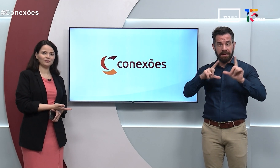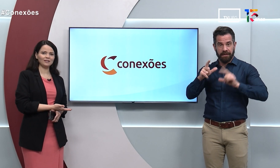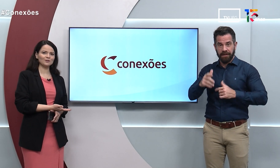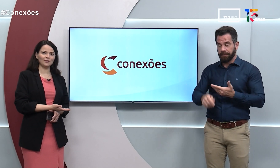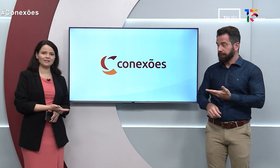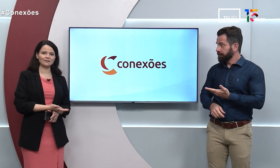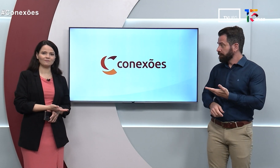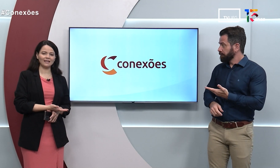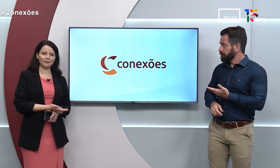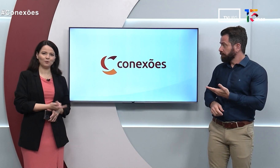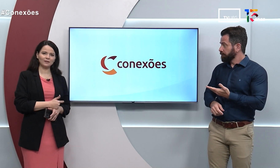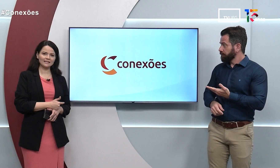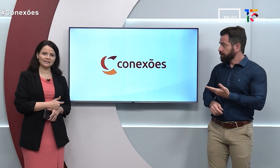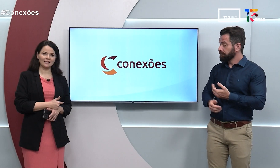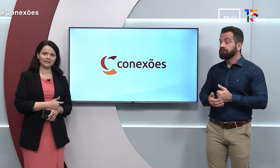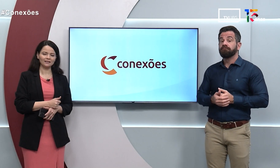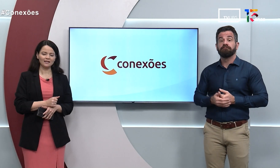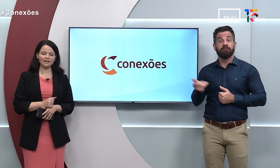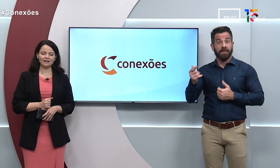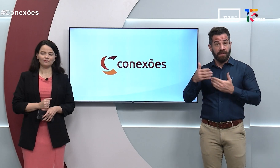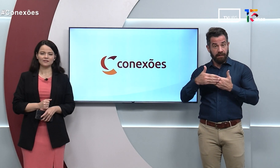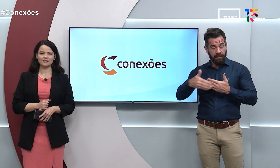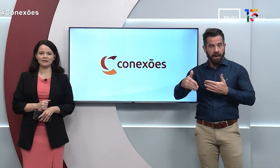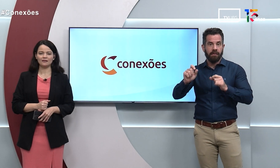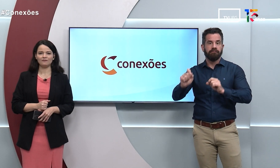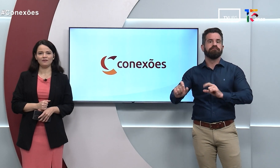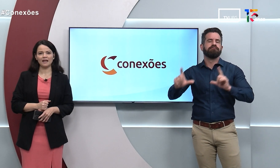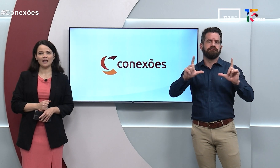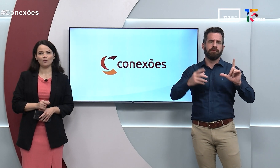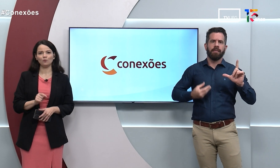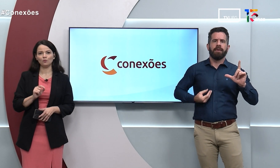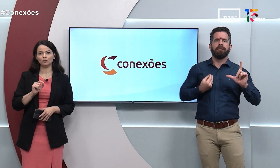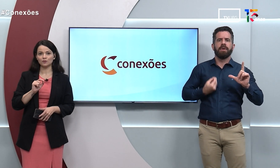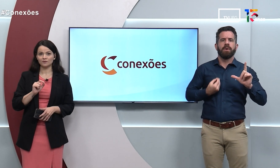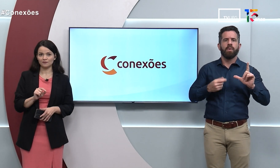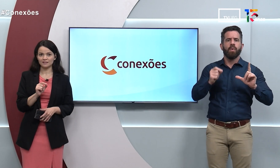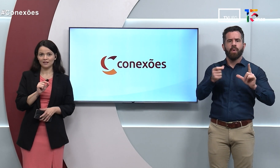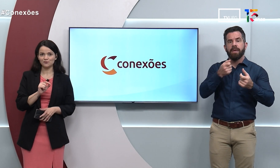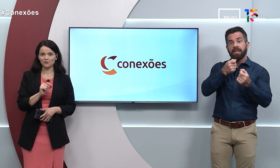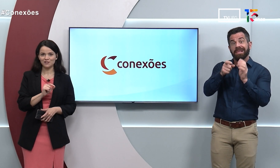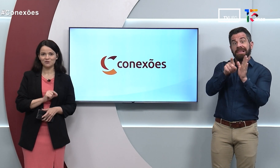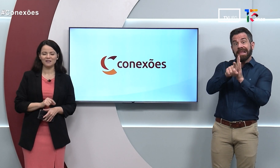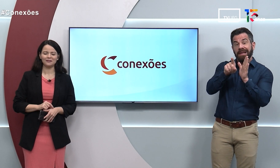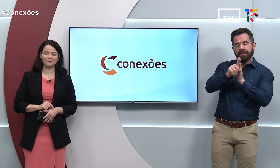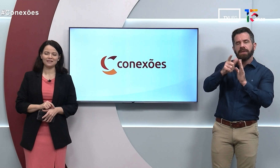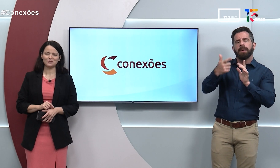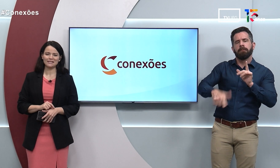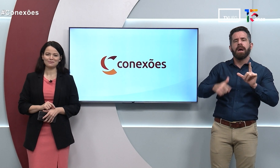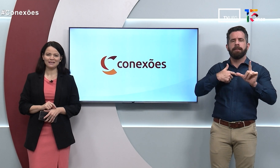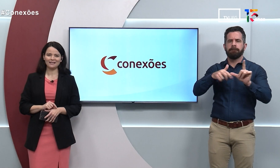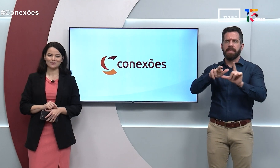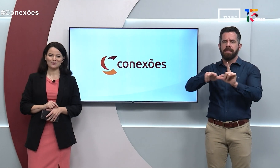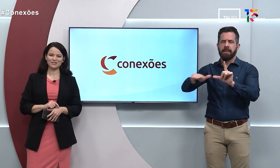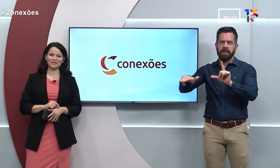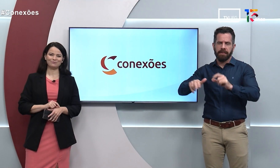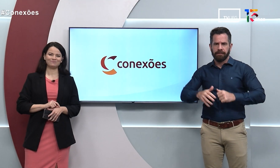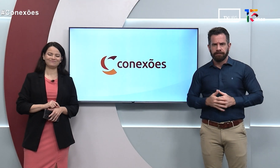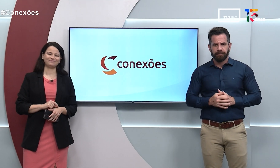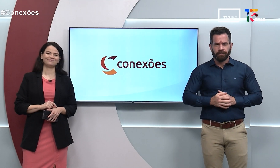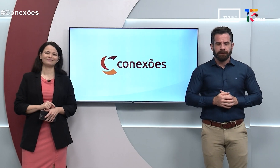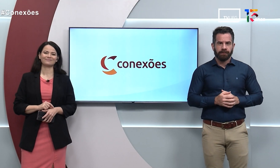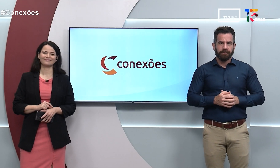o nome do Conexões. Daqui a pouco, nessa tela, você verá o nosso entrevistado de hoje e também as nossas matérias do